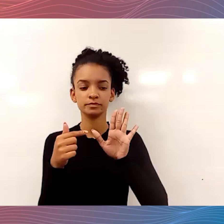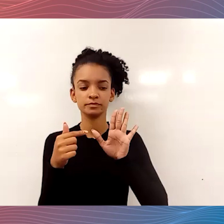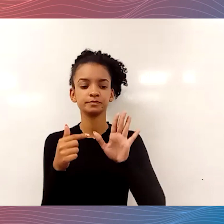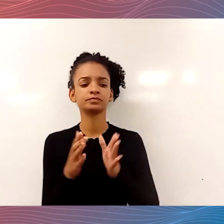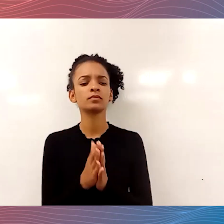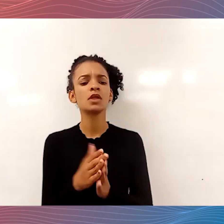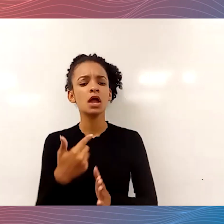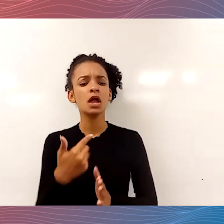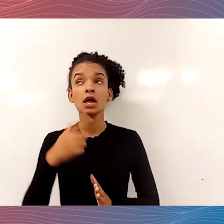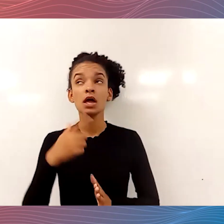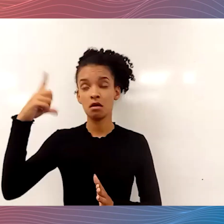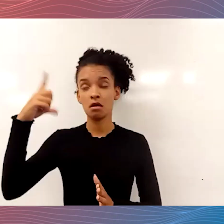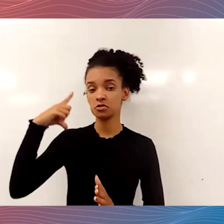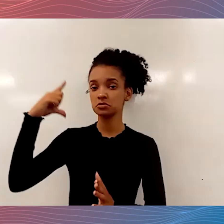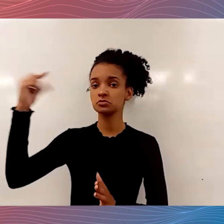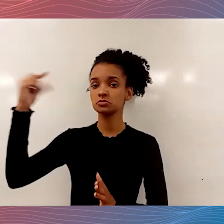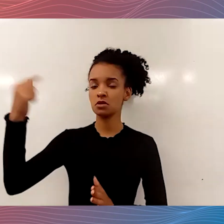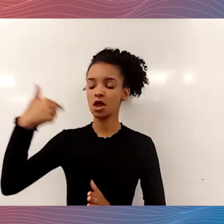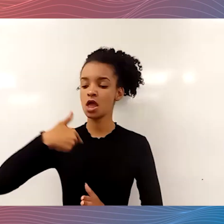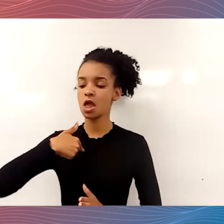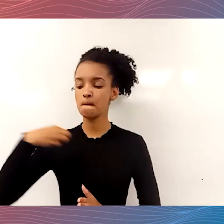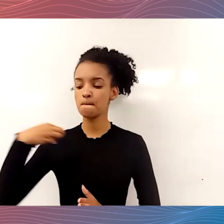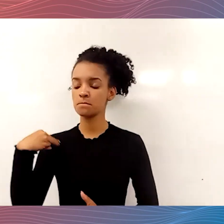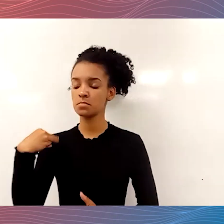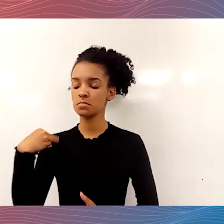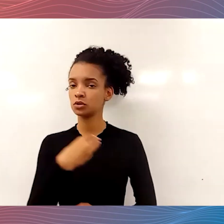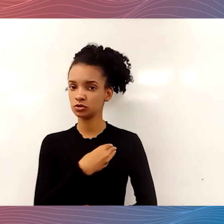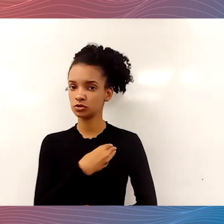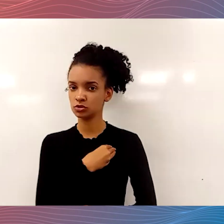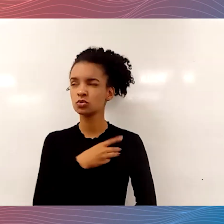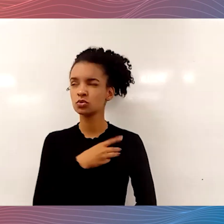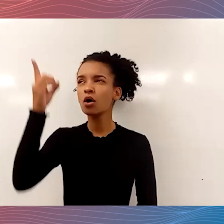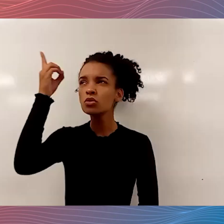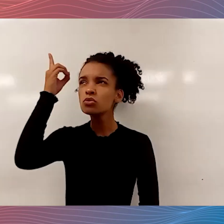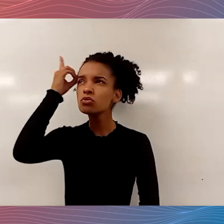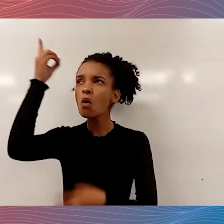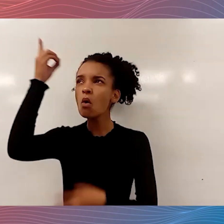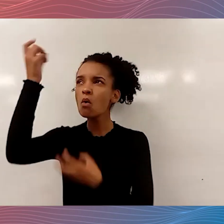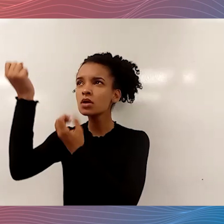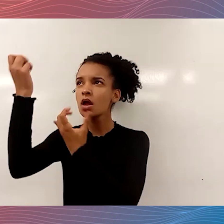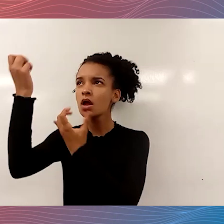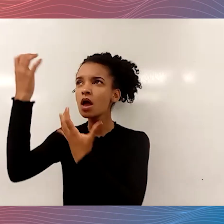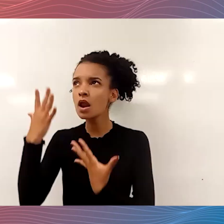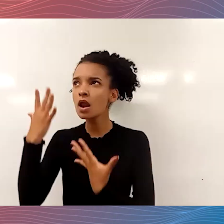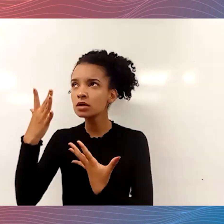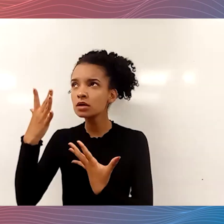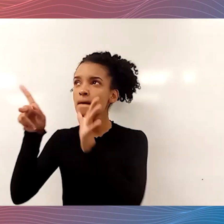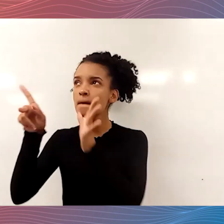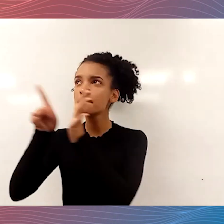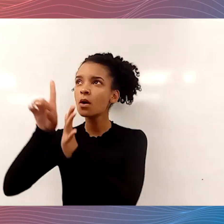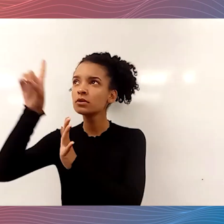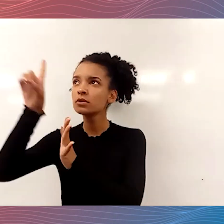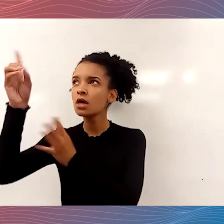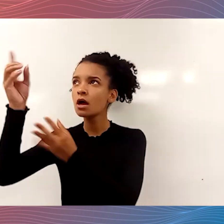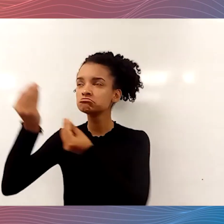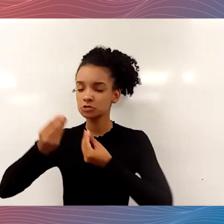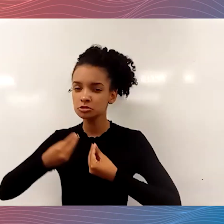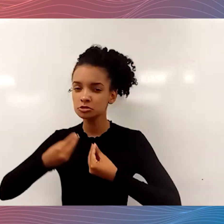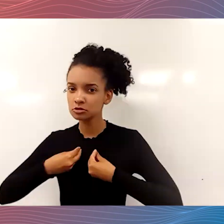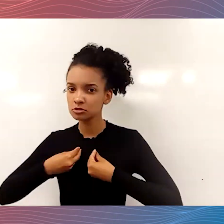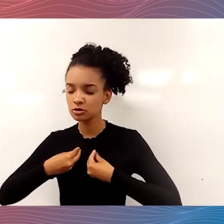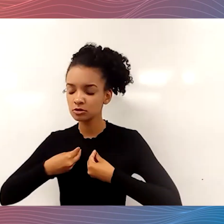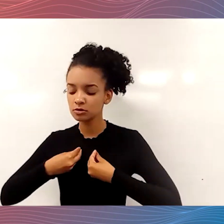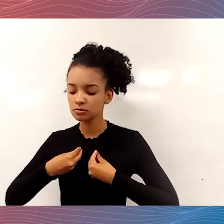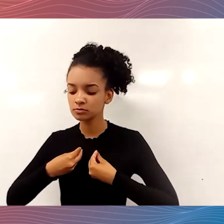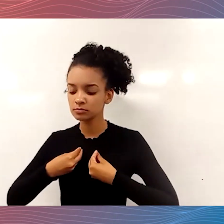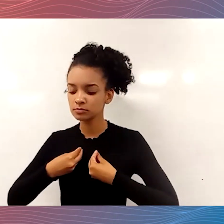ministro, conforme o dom da graça de Deus a mim concedida, segundo a força